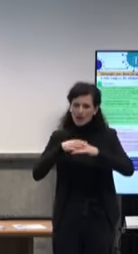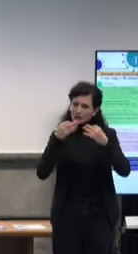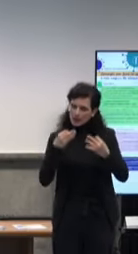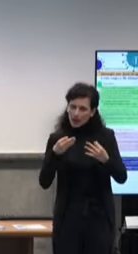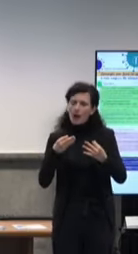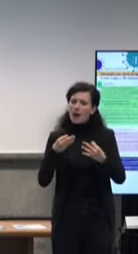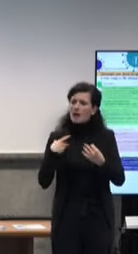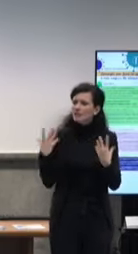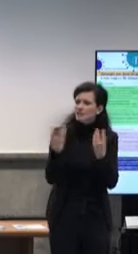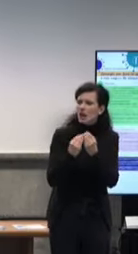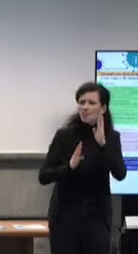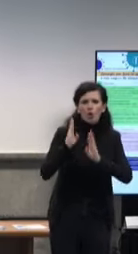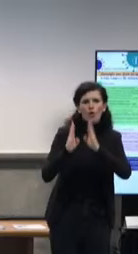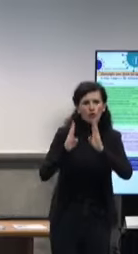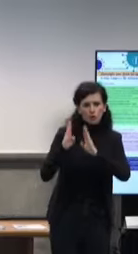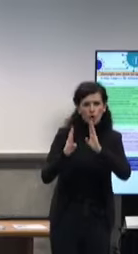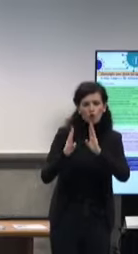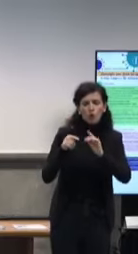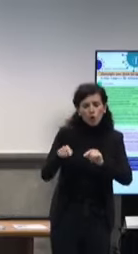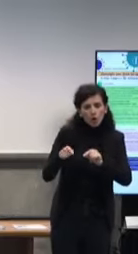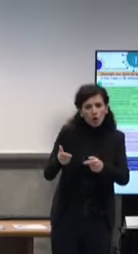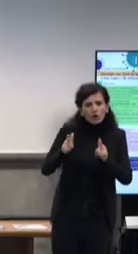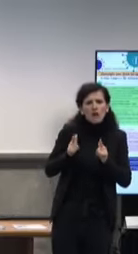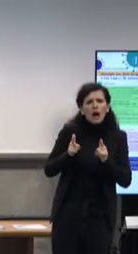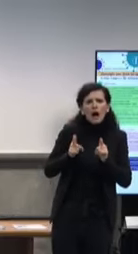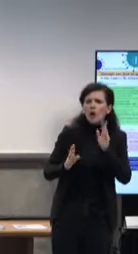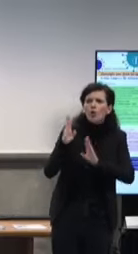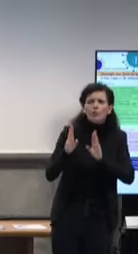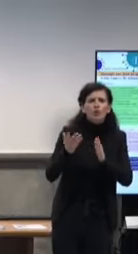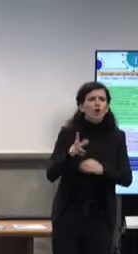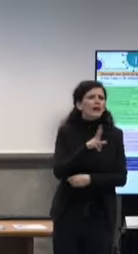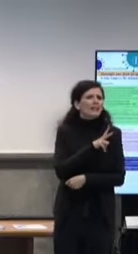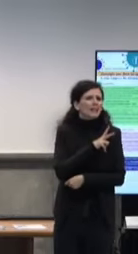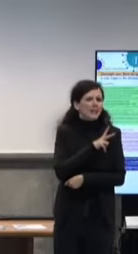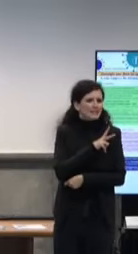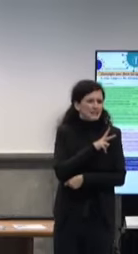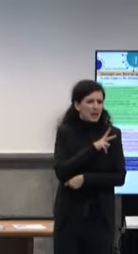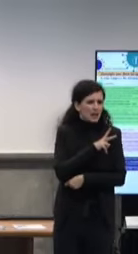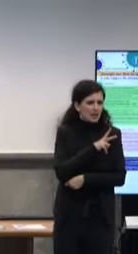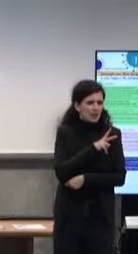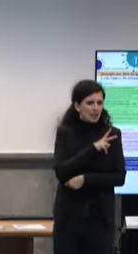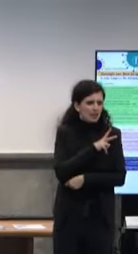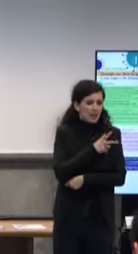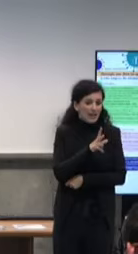lo vedo come una ricchezza però anche come una diversa missione dovere del nostro istituto